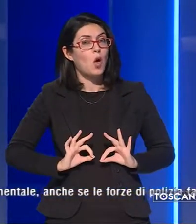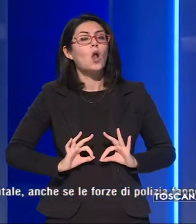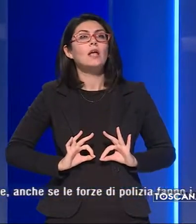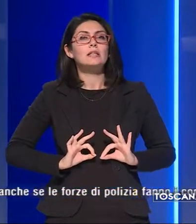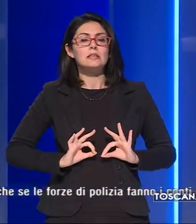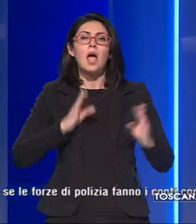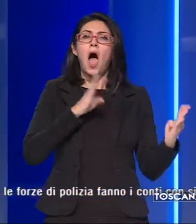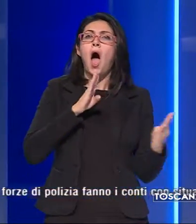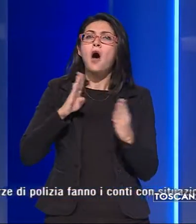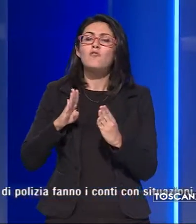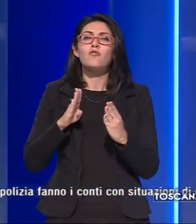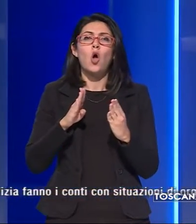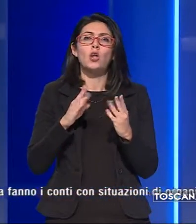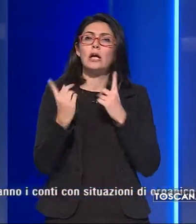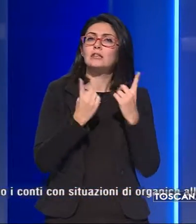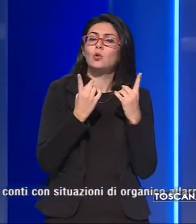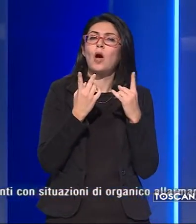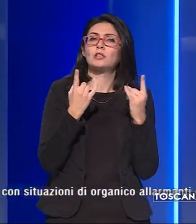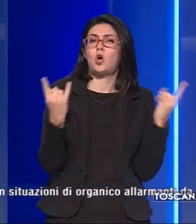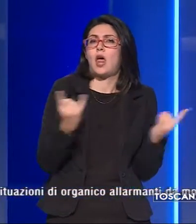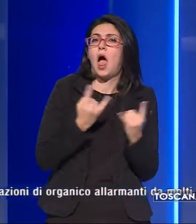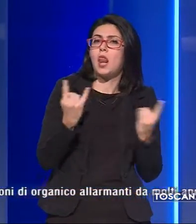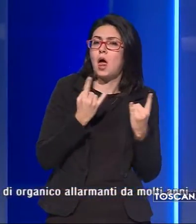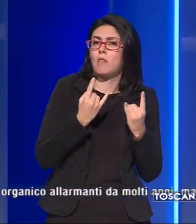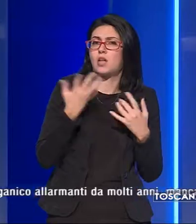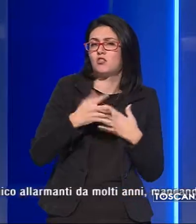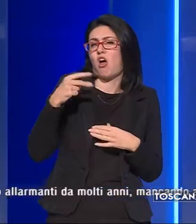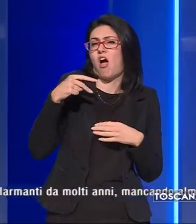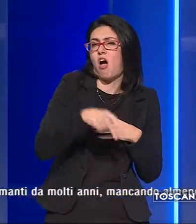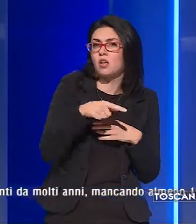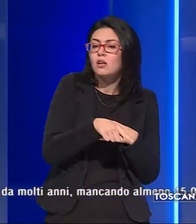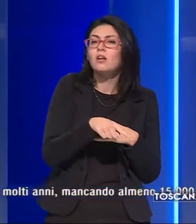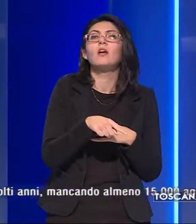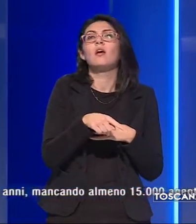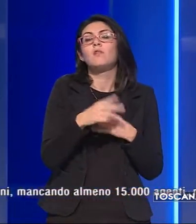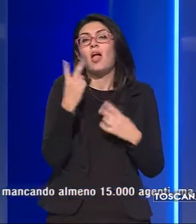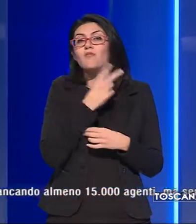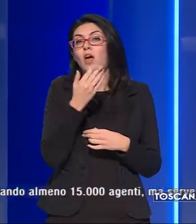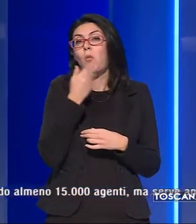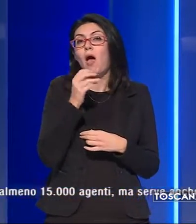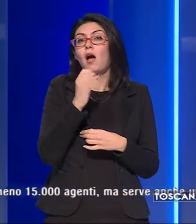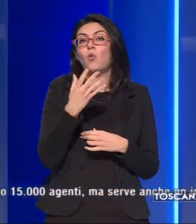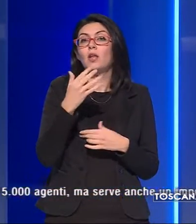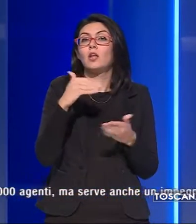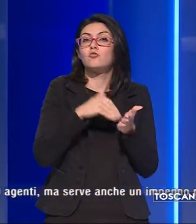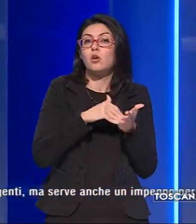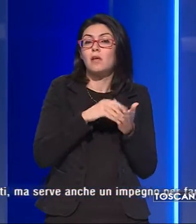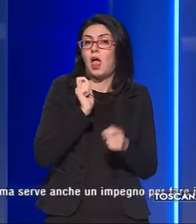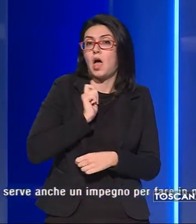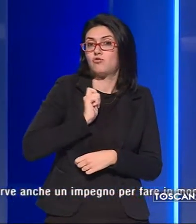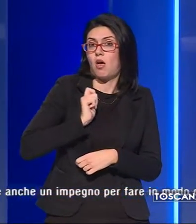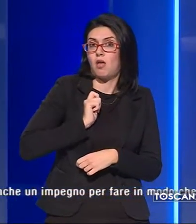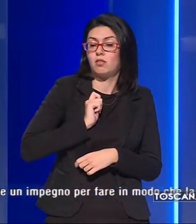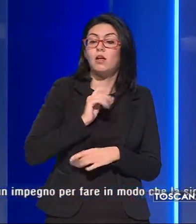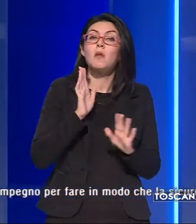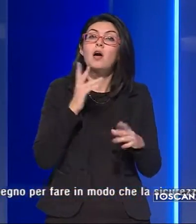situazioni di organico allarmanti da molti anni mancando almeno 15.000 agenti ma serve anche un impegno